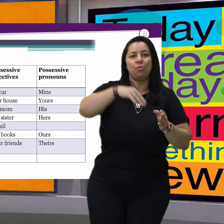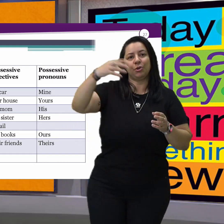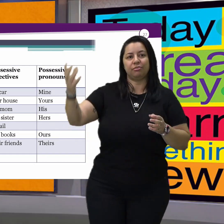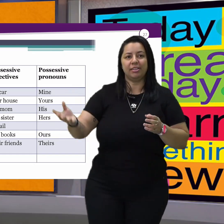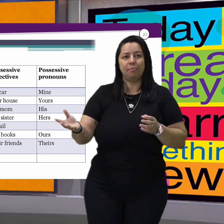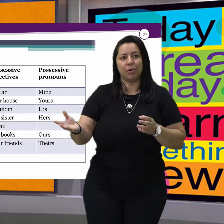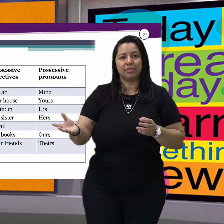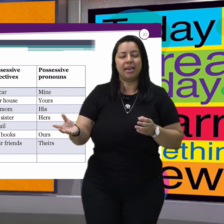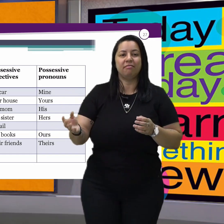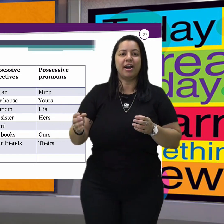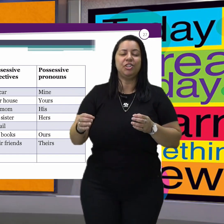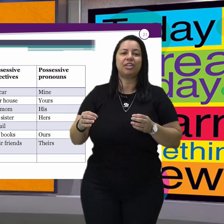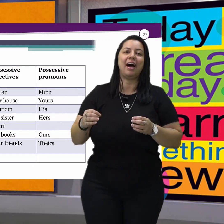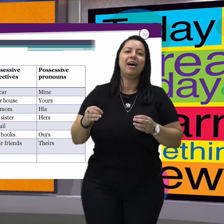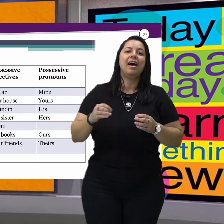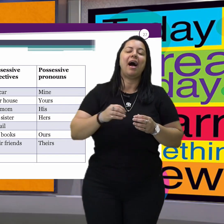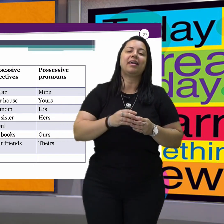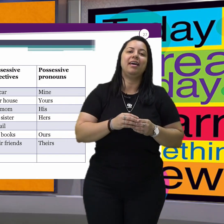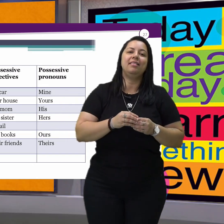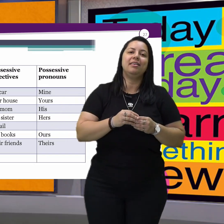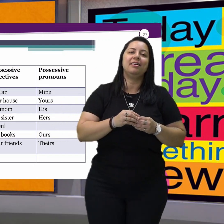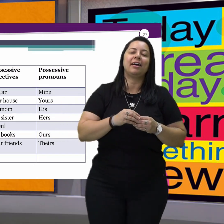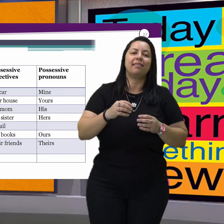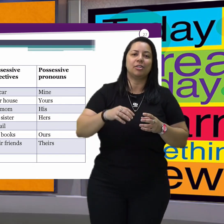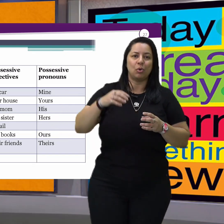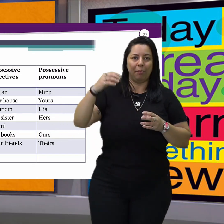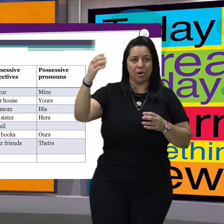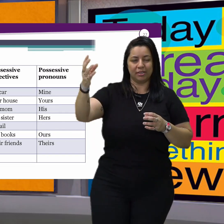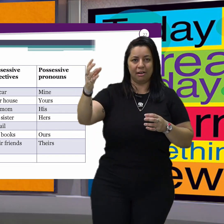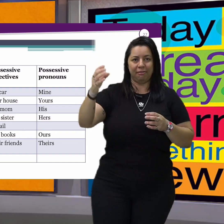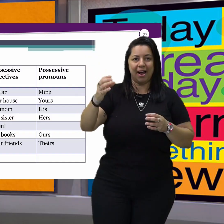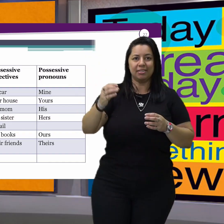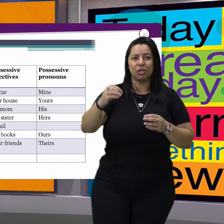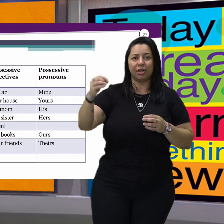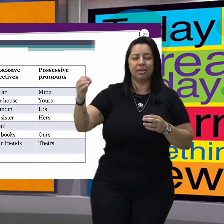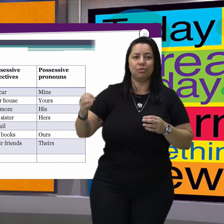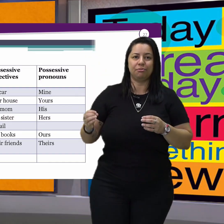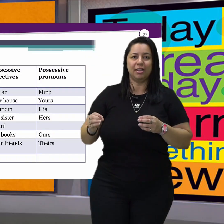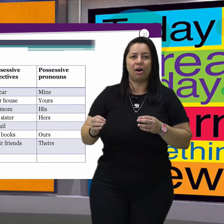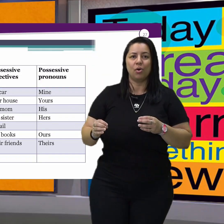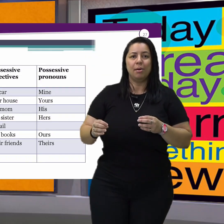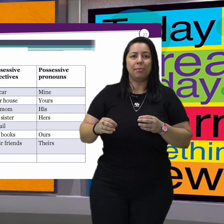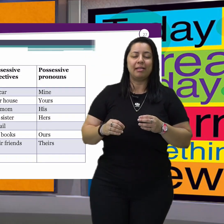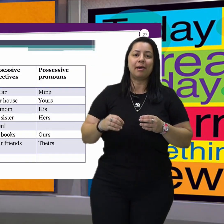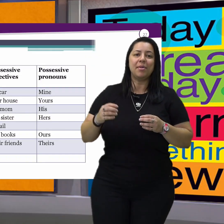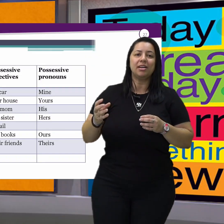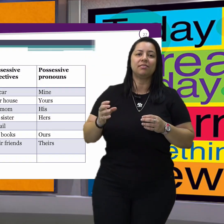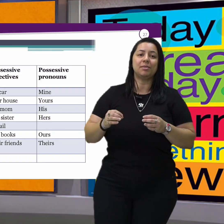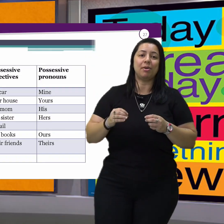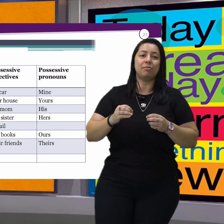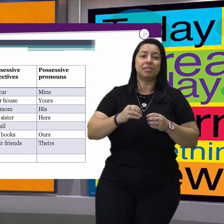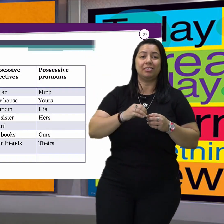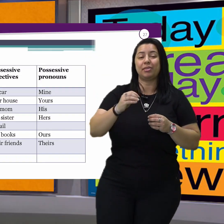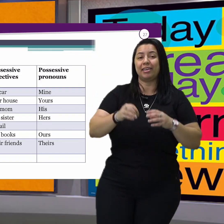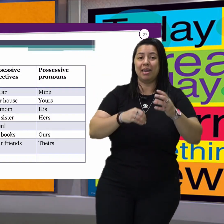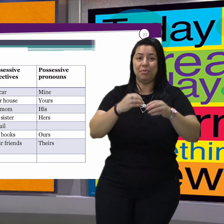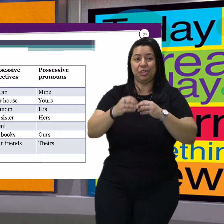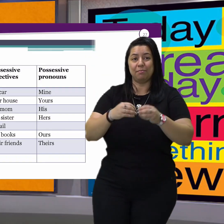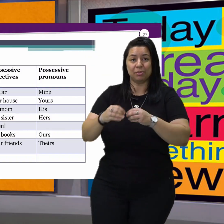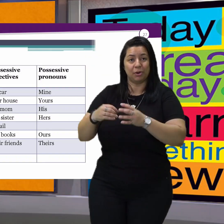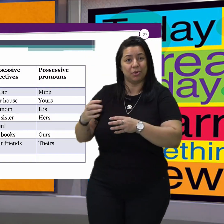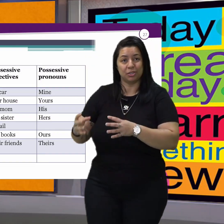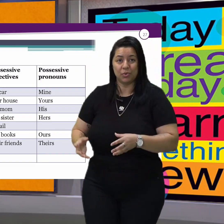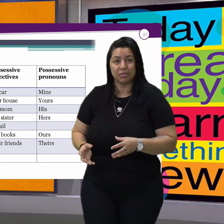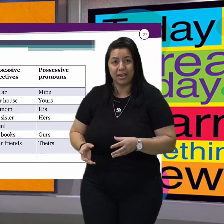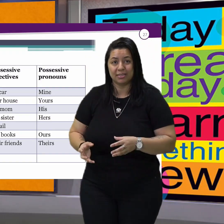antes e o outro vem depois. Ele vai indicar aquela sua posse da frase, só que no final. E também, às vezes, para você não ter que repetir